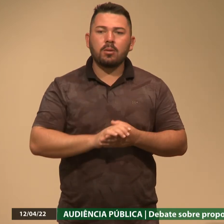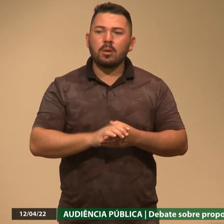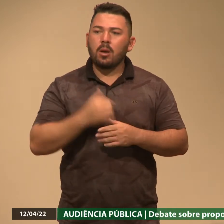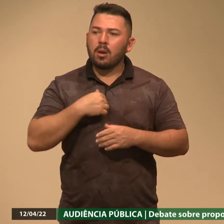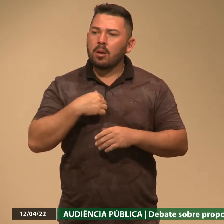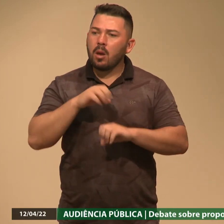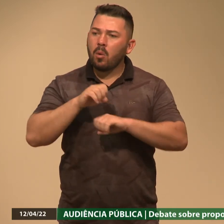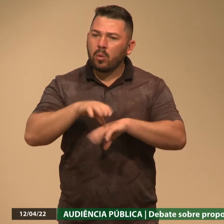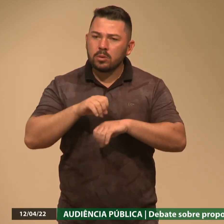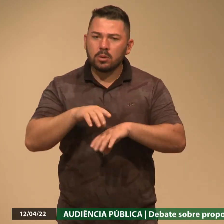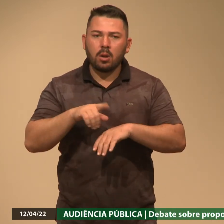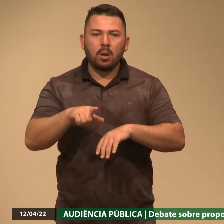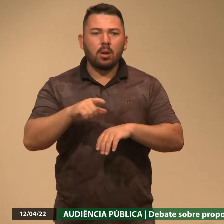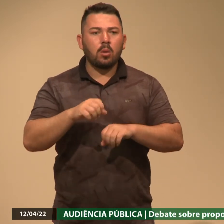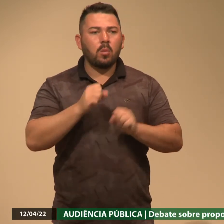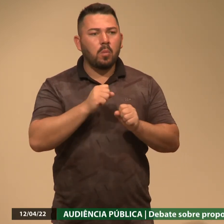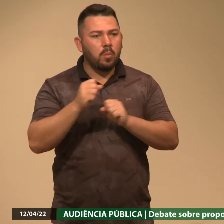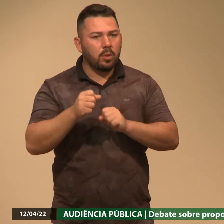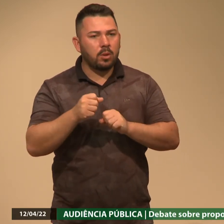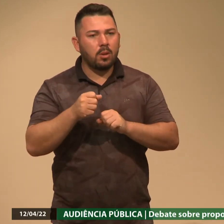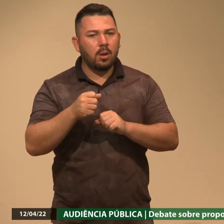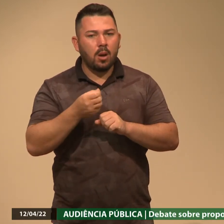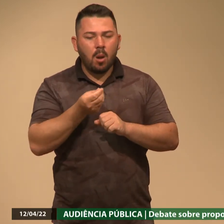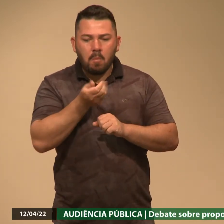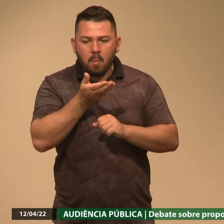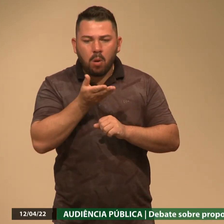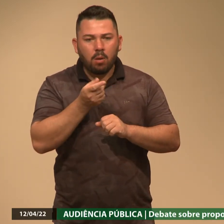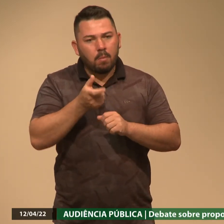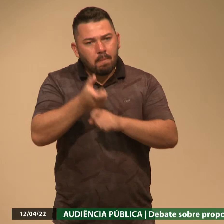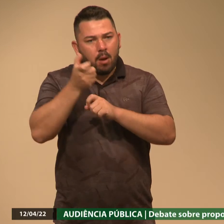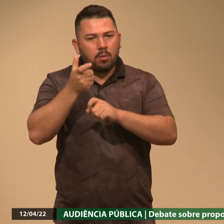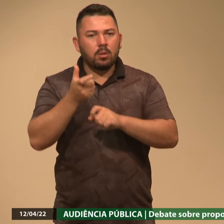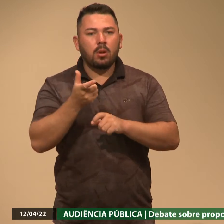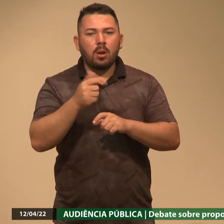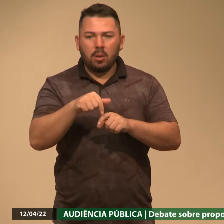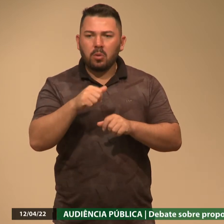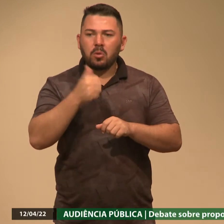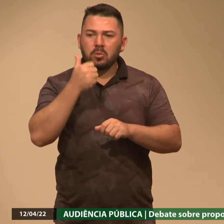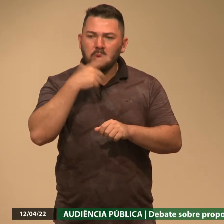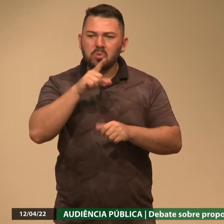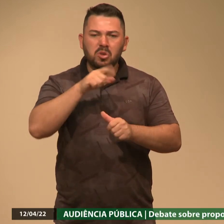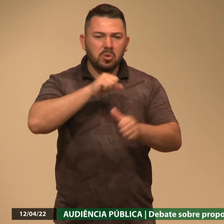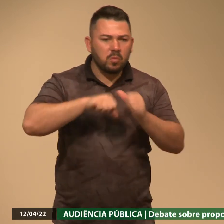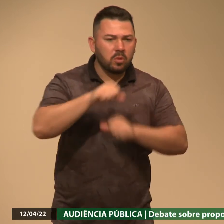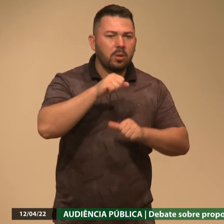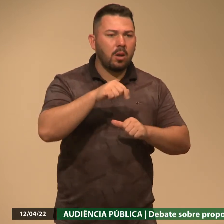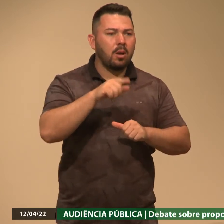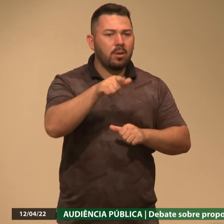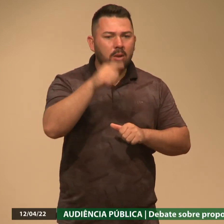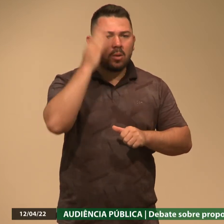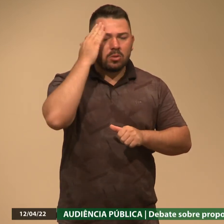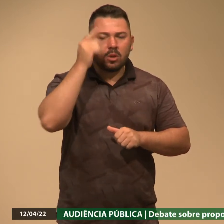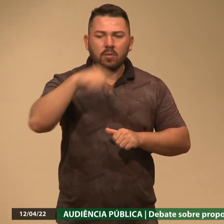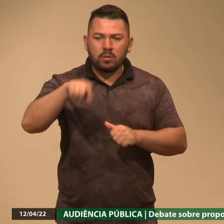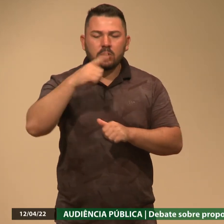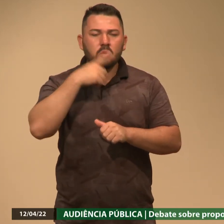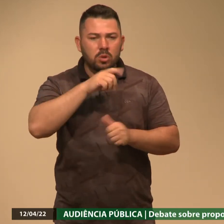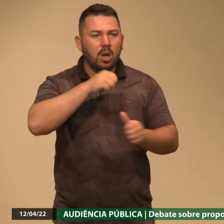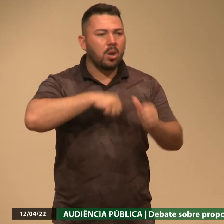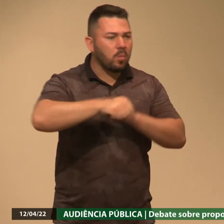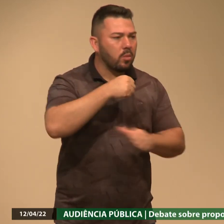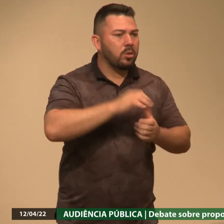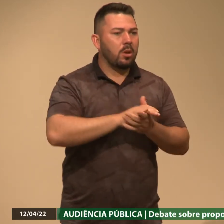eu usei o poder da Pólvora para mudar a vida delas eu tenho mudado e eu sei que vocês também mudam